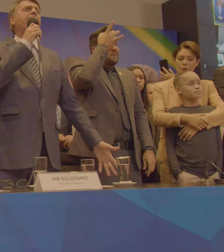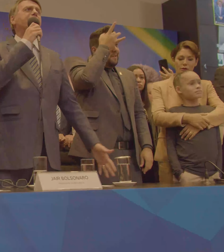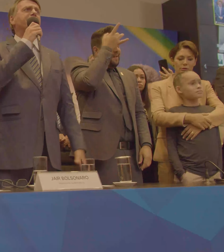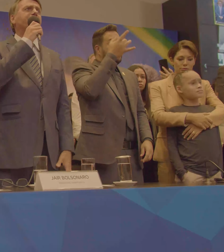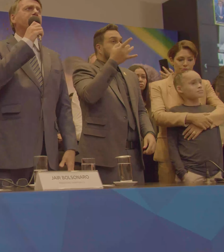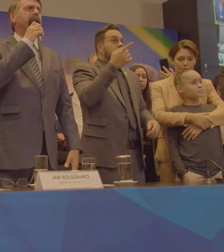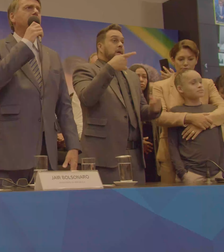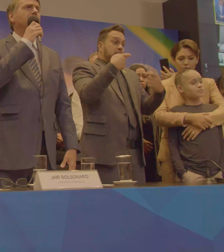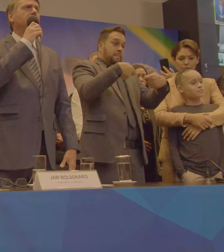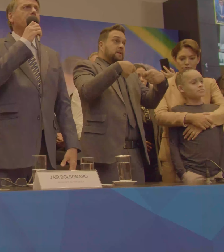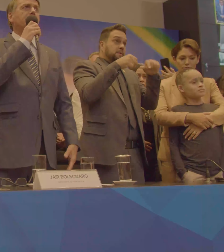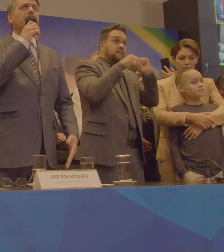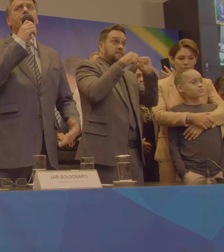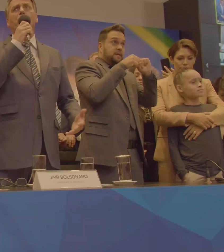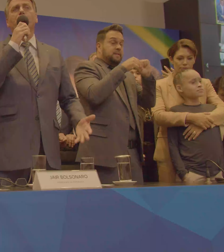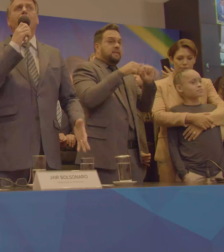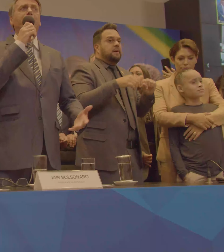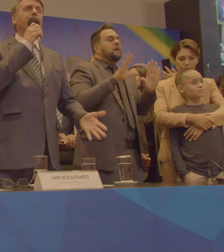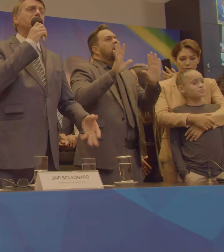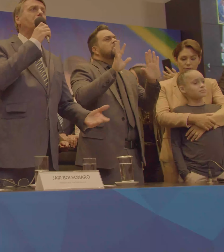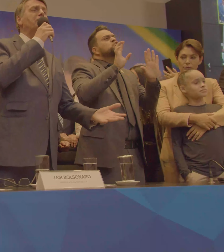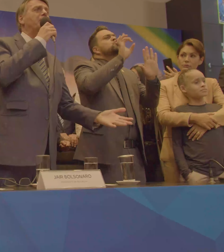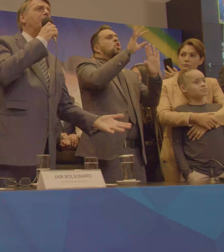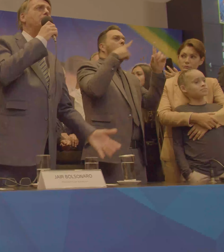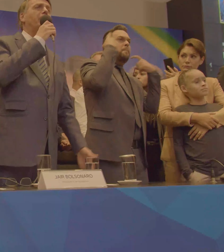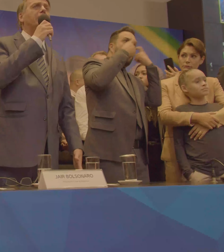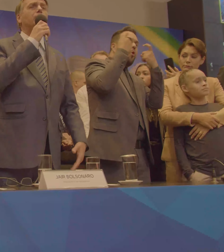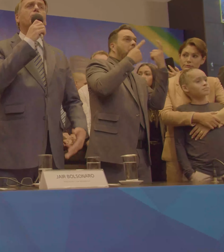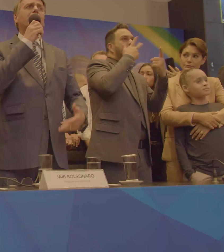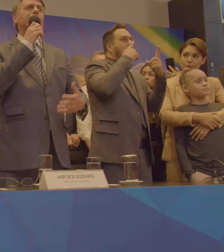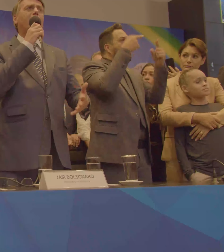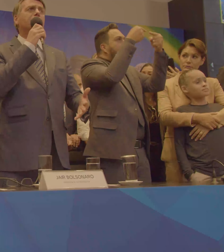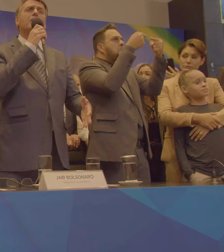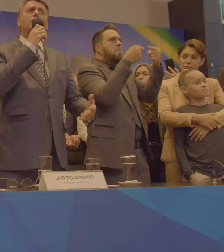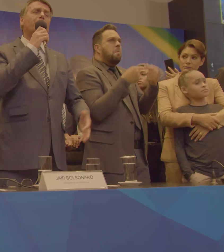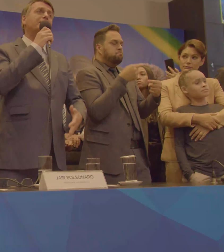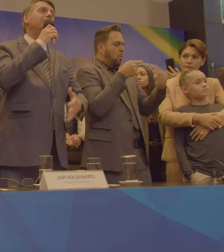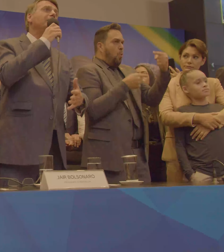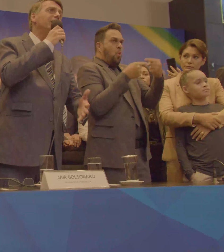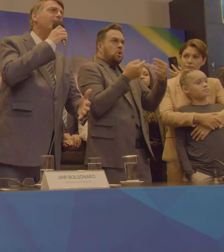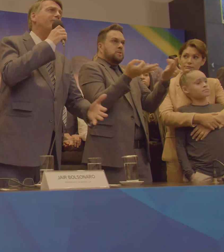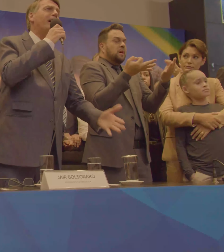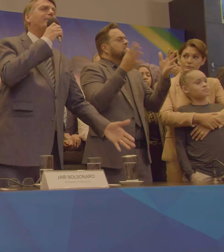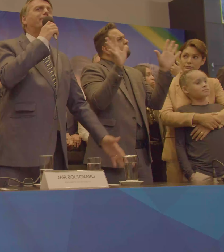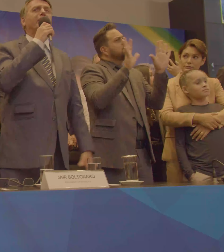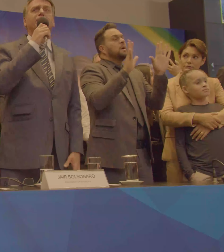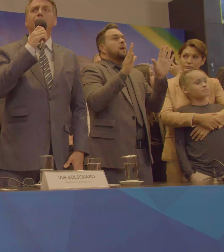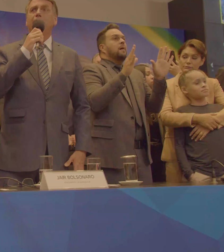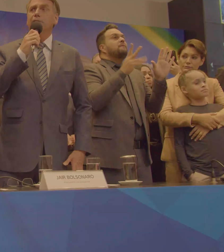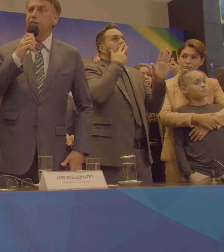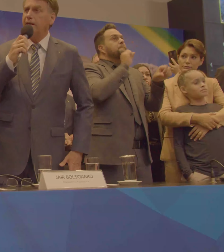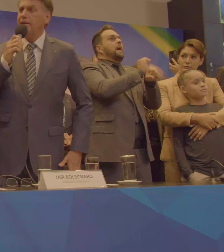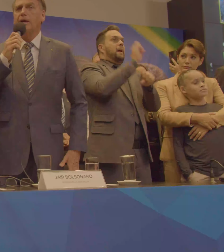que deve ser feito. Se preocupar apenas com o politicamente correto ou com aplausos, o Brasil não vai para